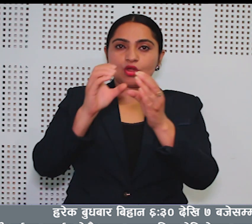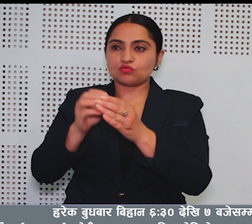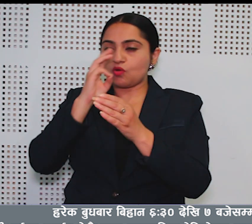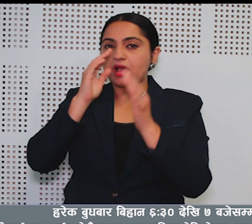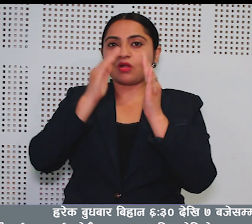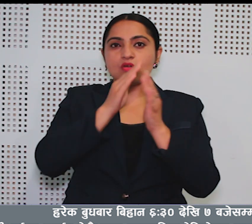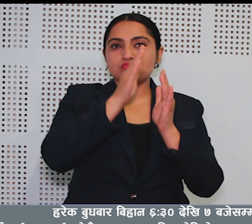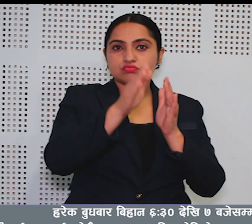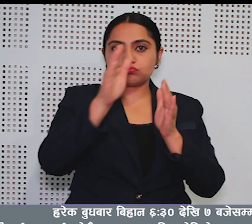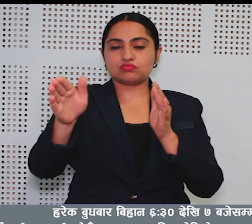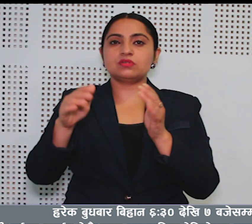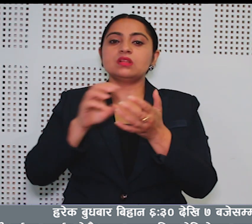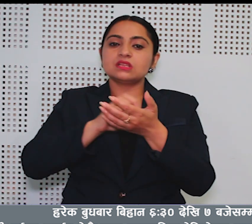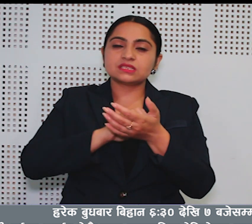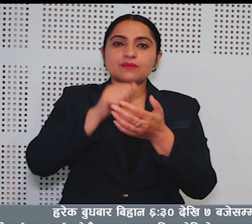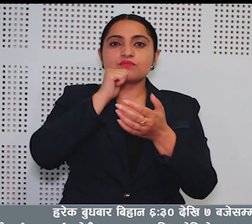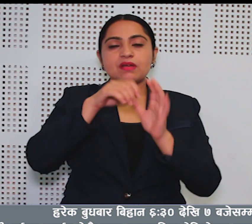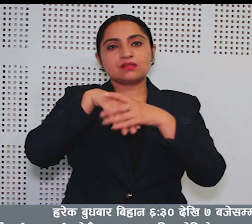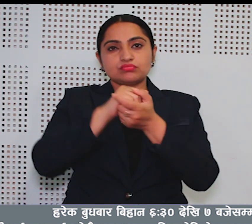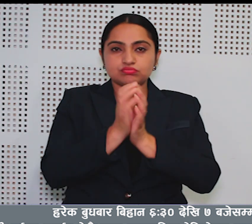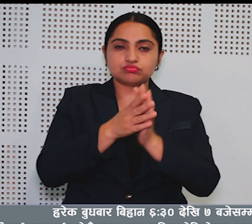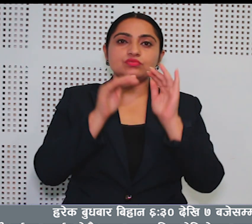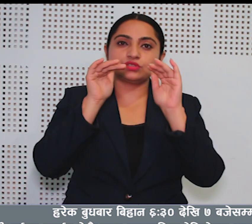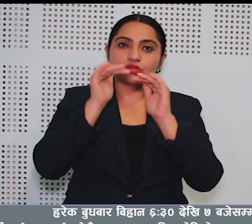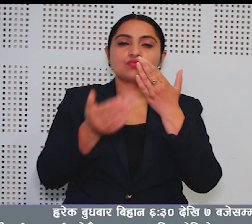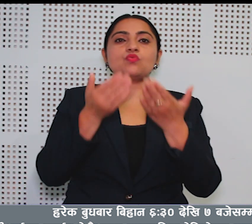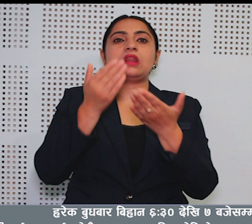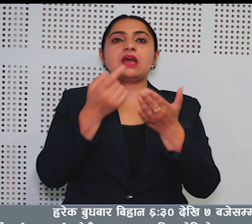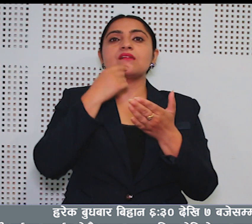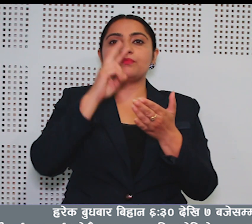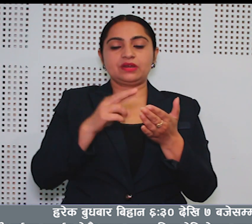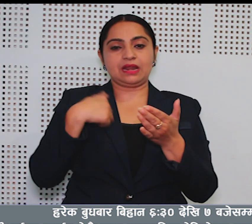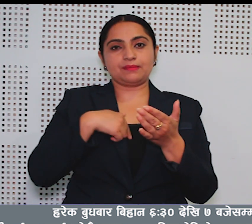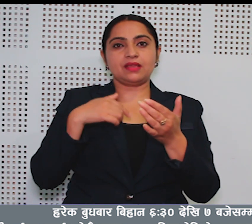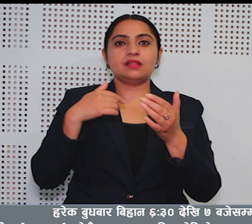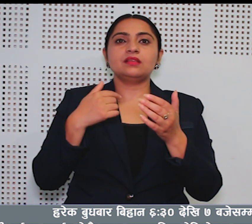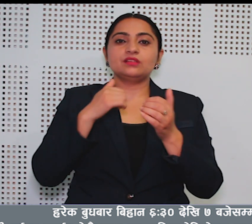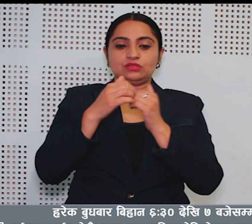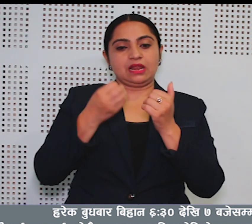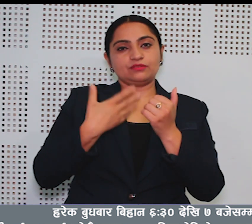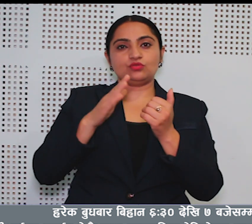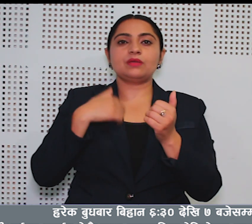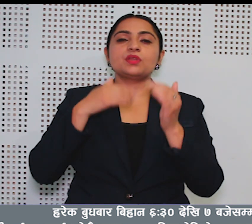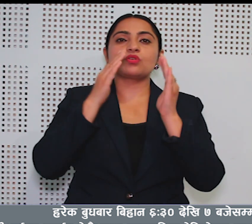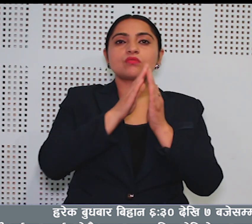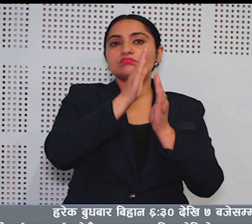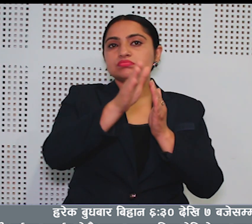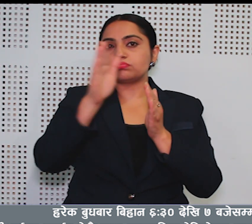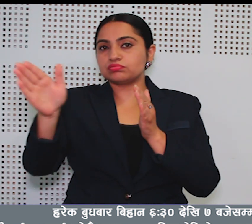गएर साबुन पानीले मिची हात धुन सिकाउनु होला भनेर हामीलाई भन्नुभएको थियो। अनि हामी प्रत्येक घरमा गएर 2-3 जनालाई